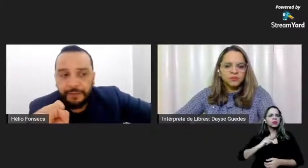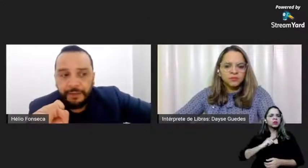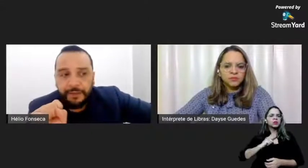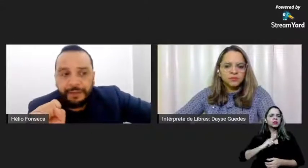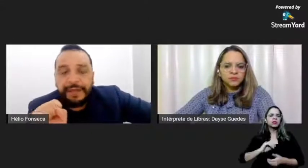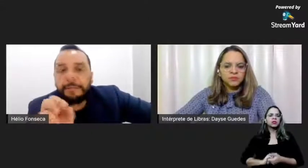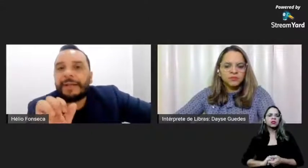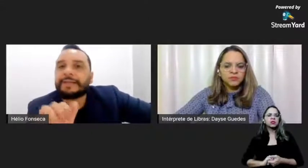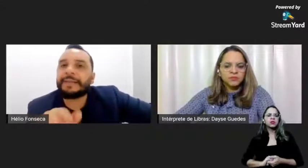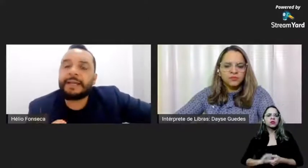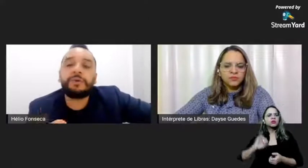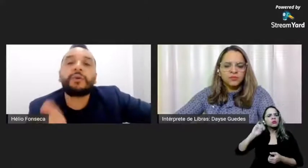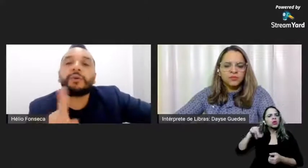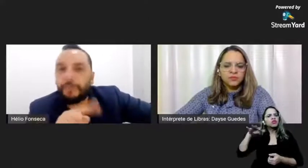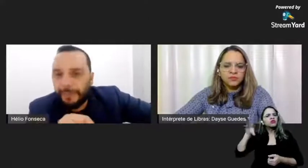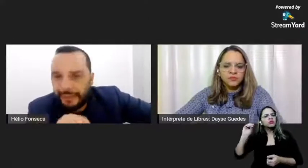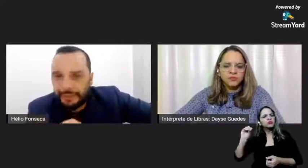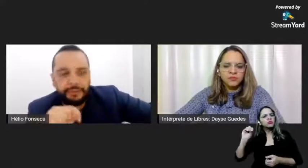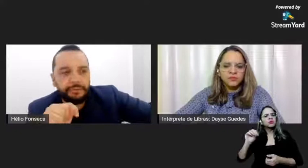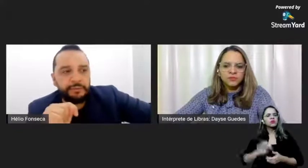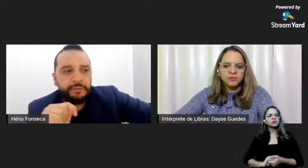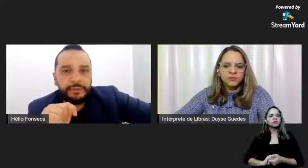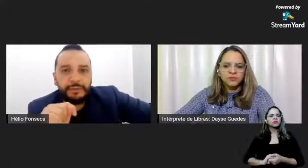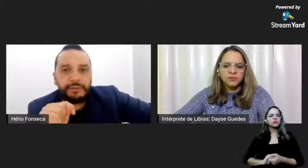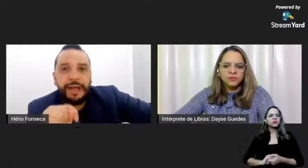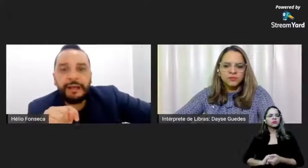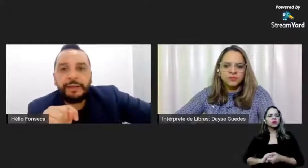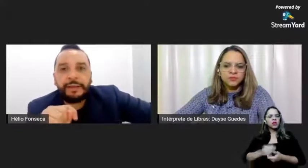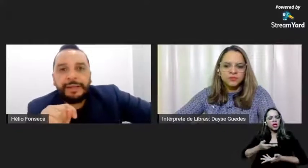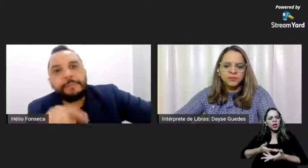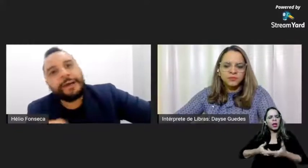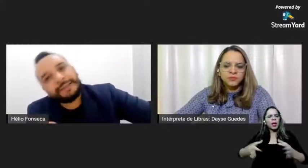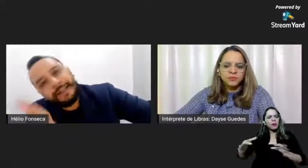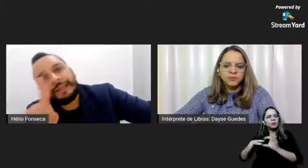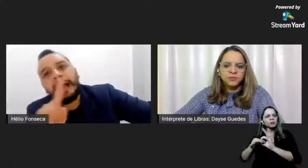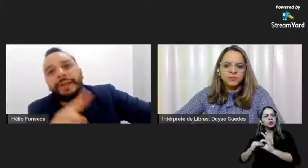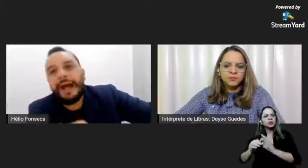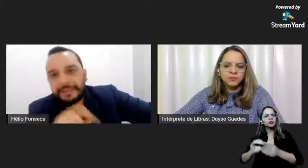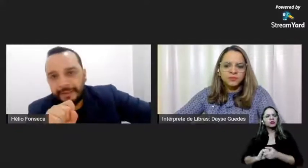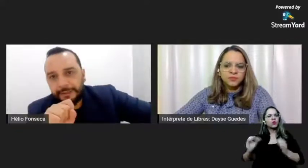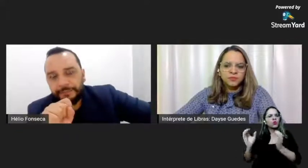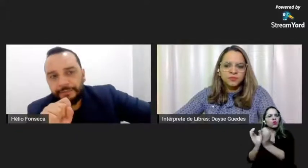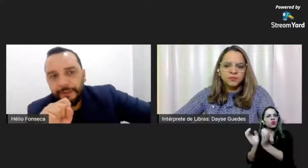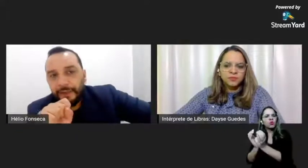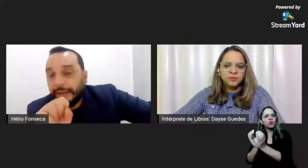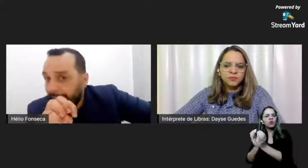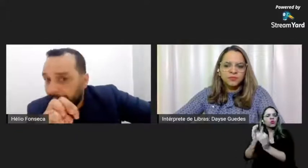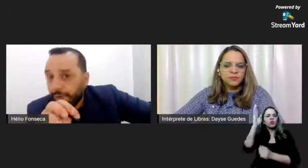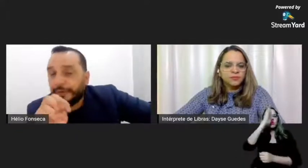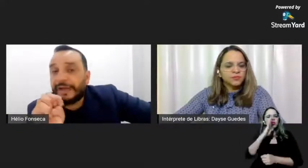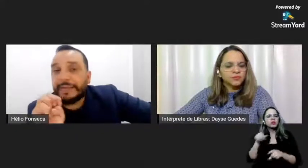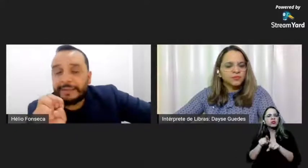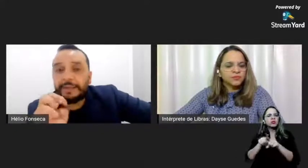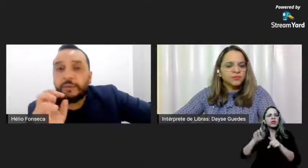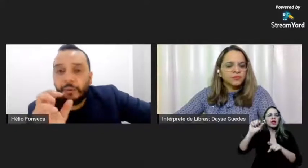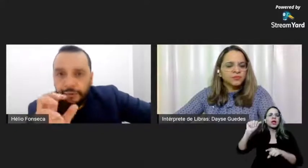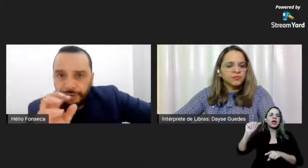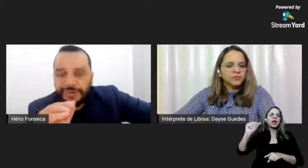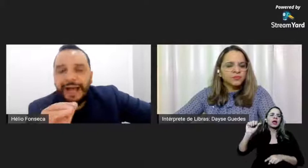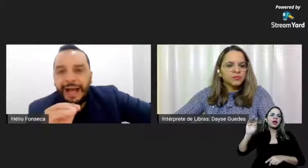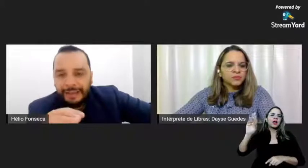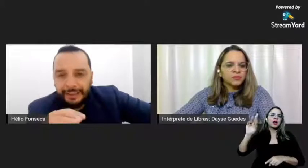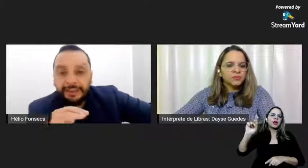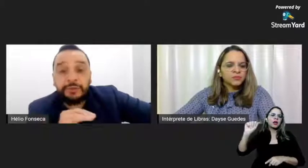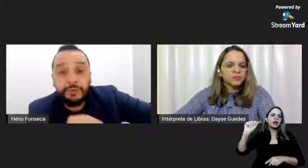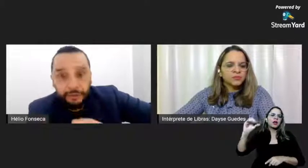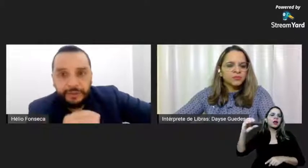ARINSA, que é parceira do Grupo Brasil, tá? Que é parceira da Abrasc. Eles oferecem